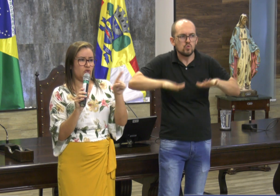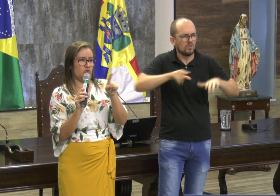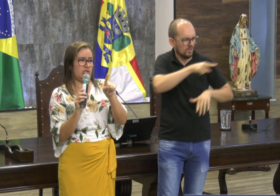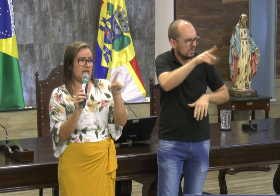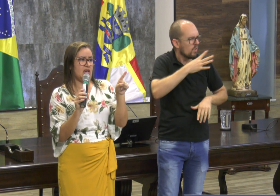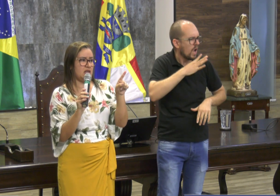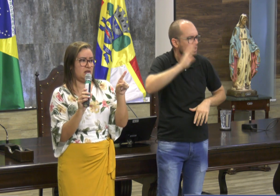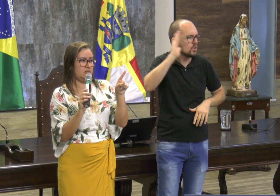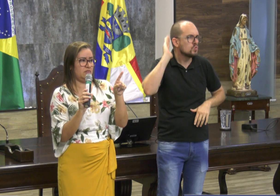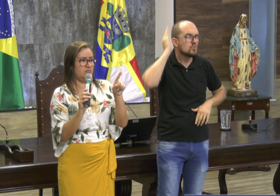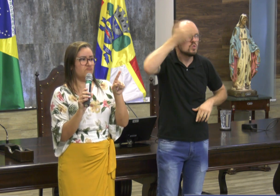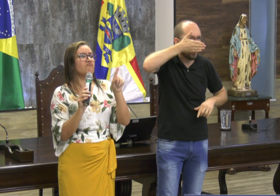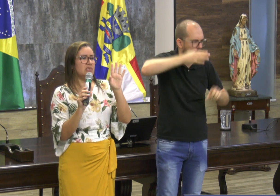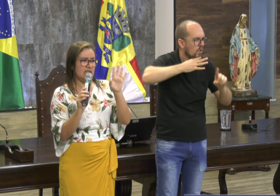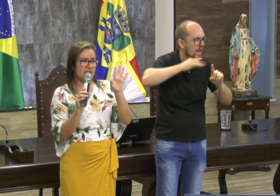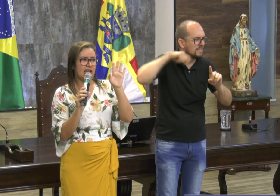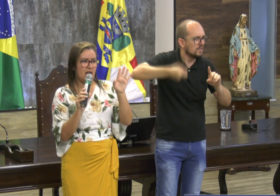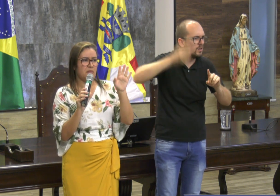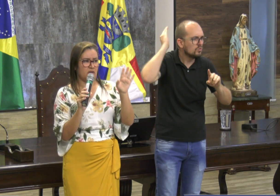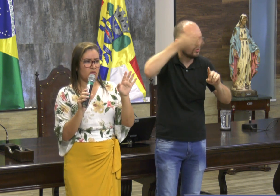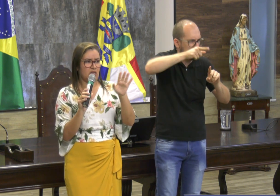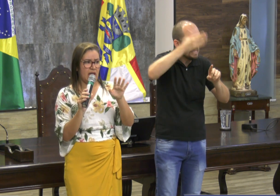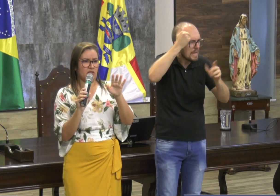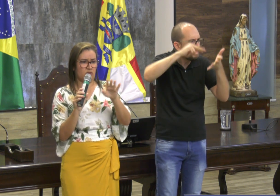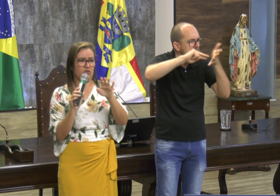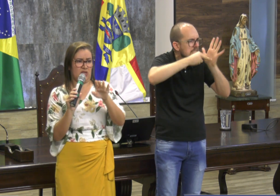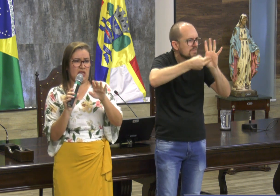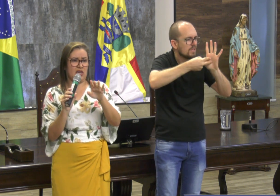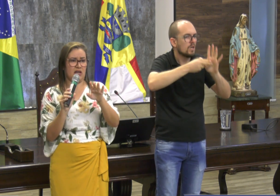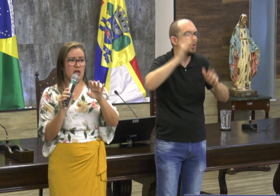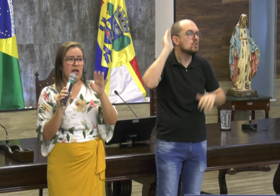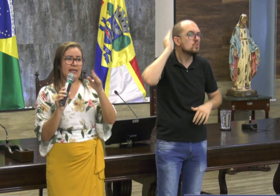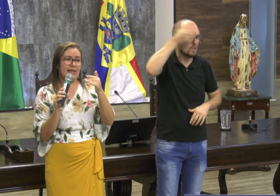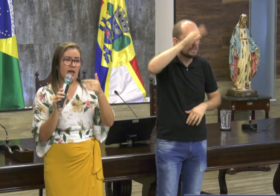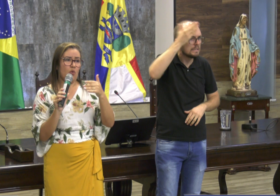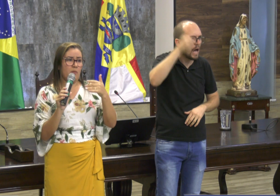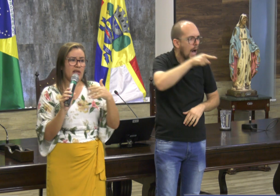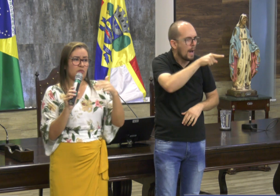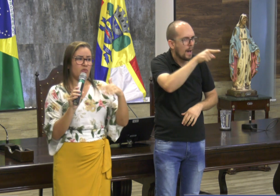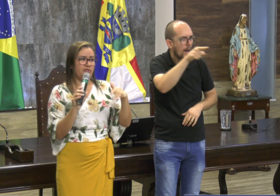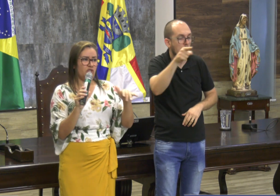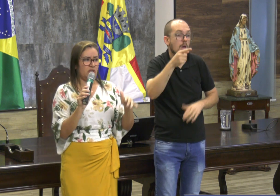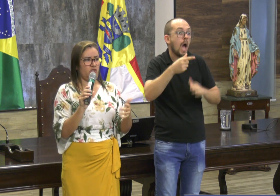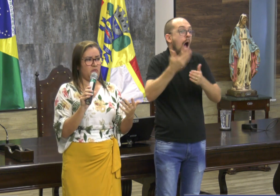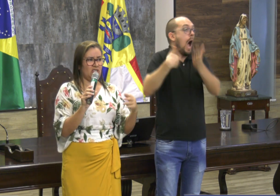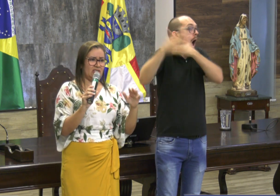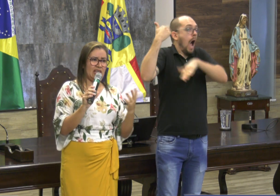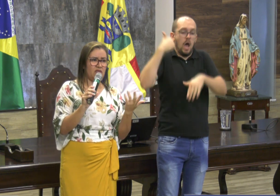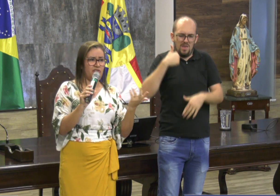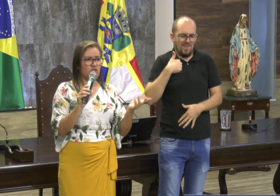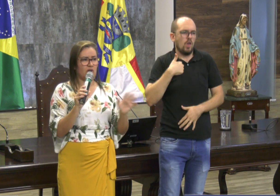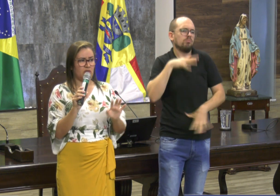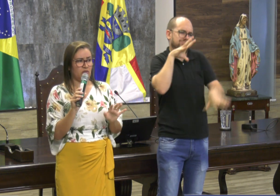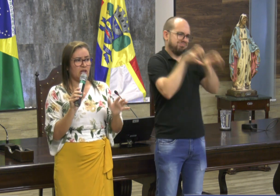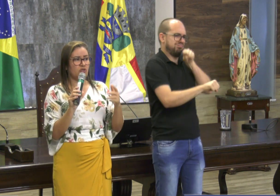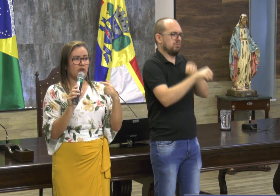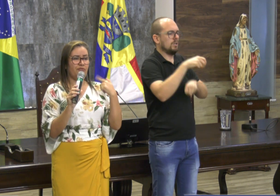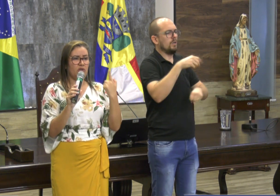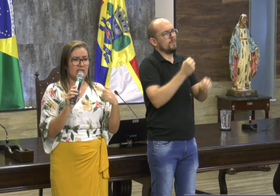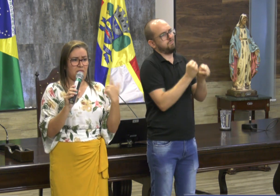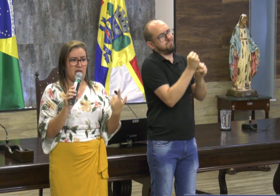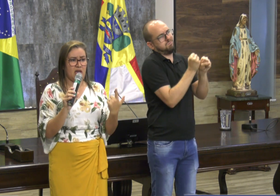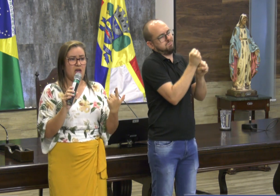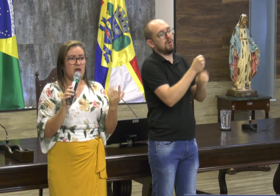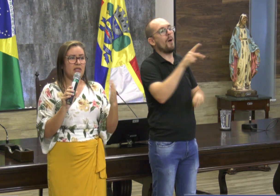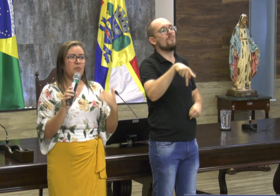sobre surdo-cegueira? Vocês sabem o que é a surdo-cegueira? Que eu, mesmo com 20 anos de magistério, 24 anos, só